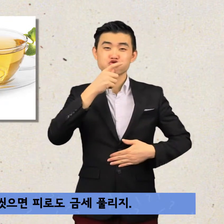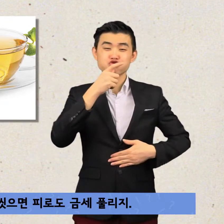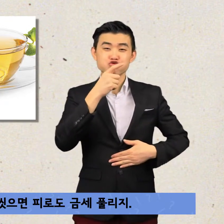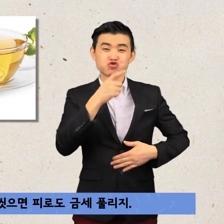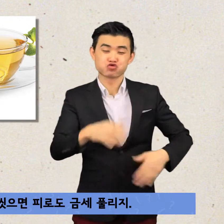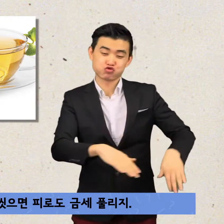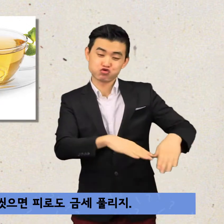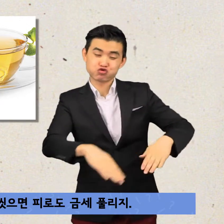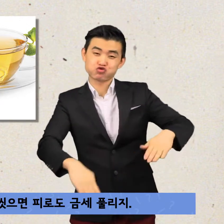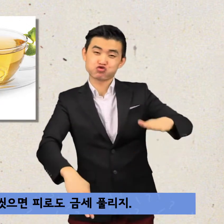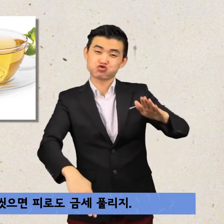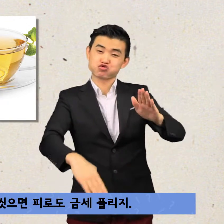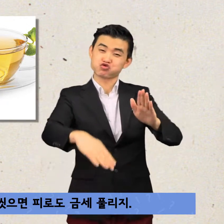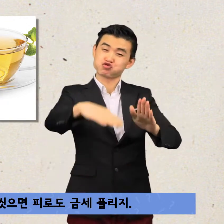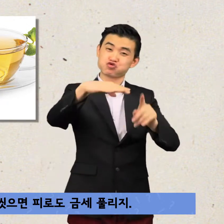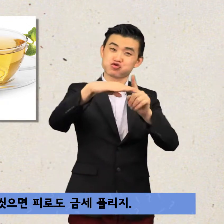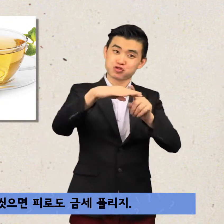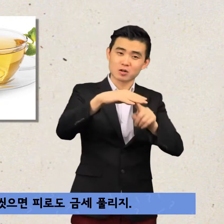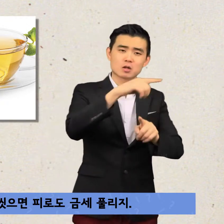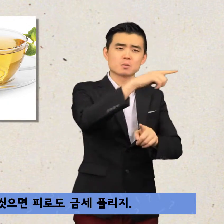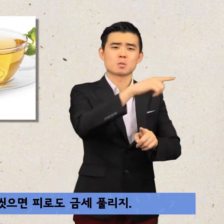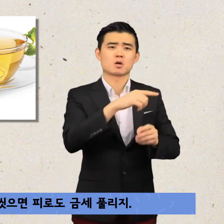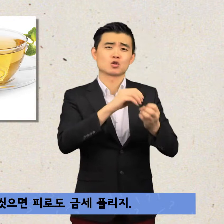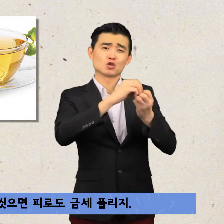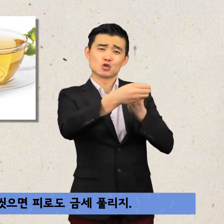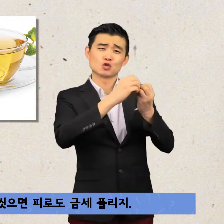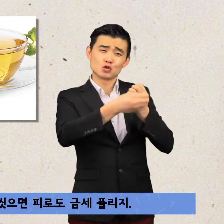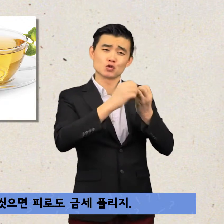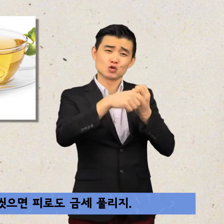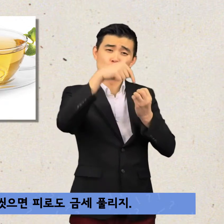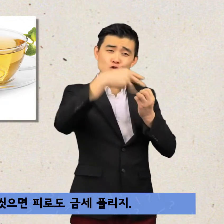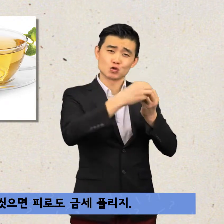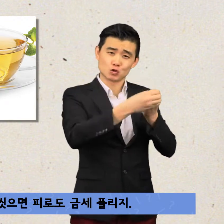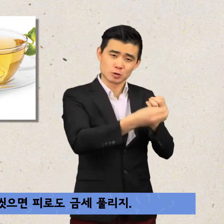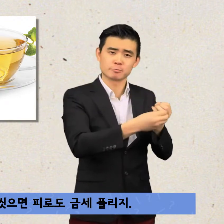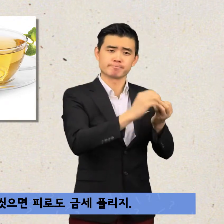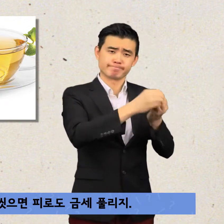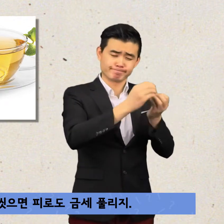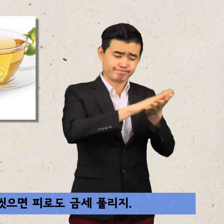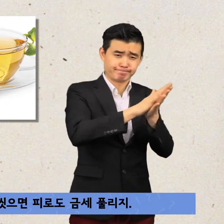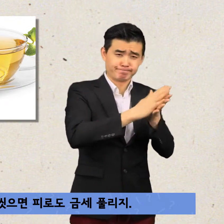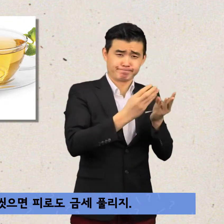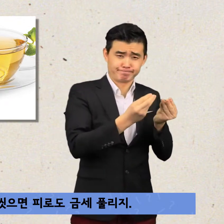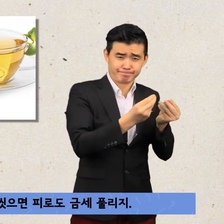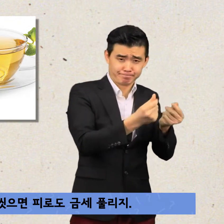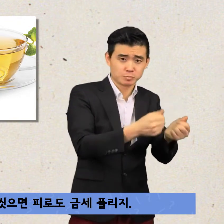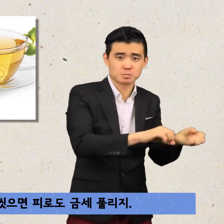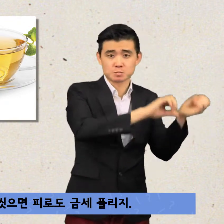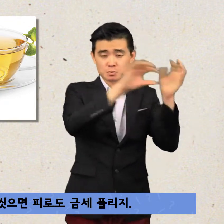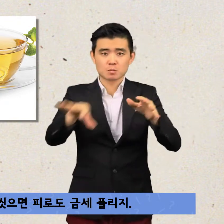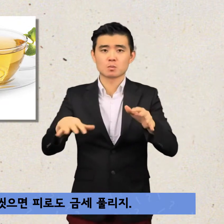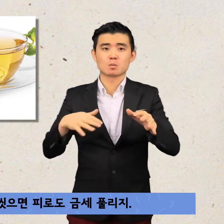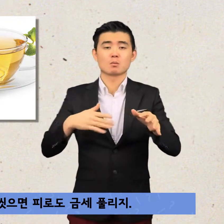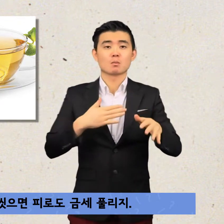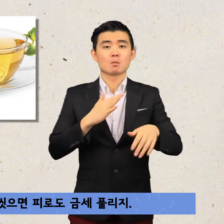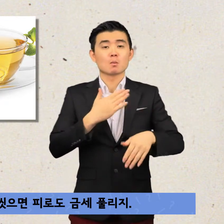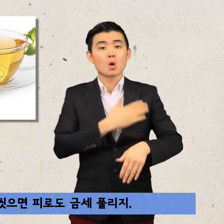목욕물에 우려내어 몸을 씻으면 피로도 금세 풀리지.